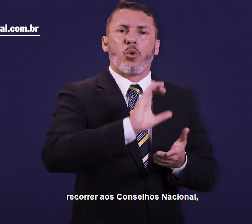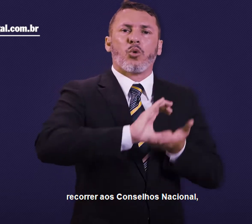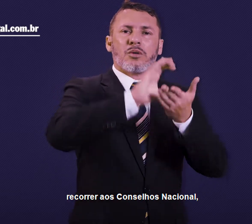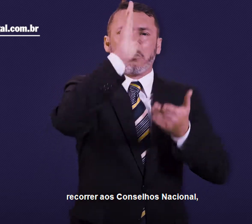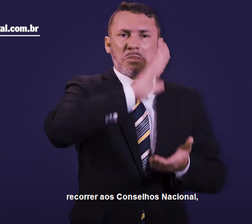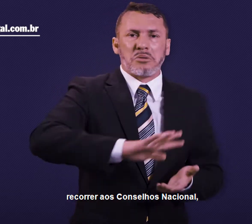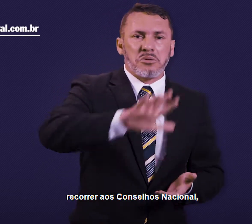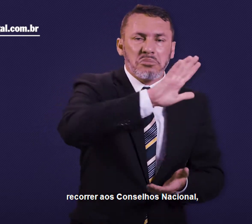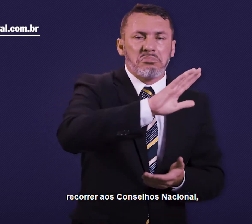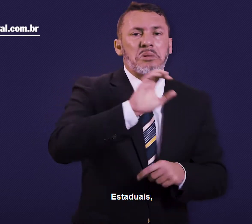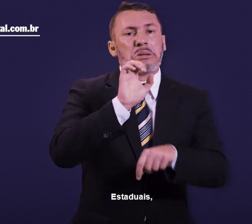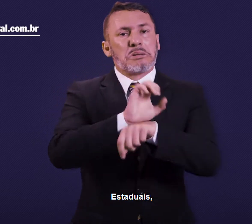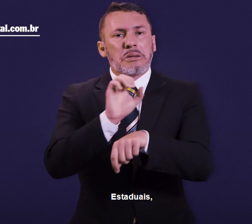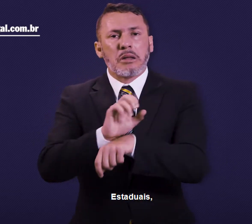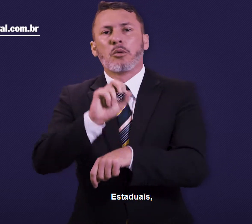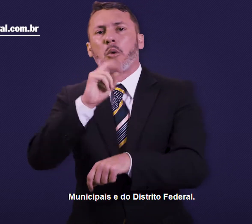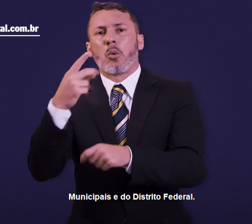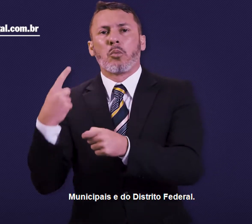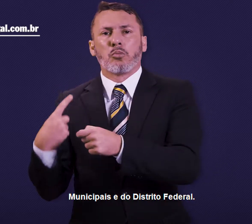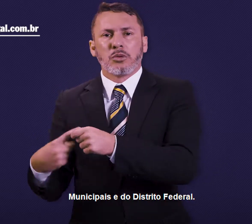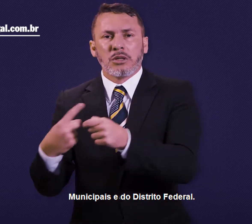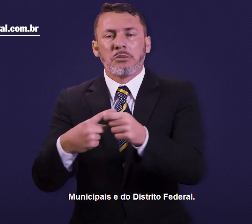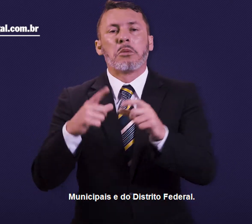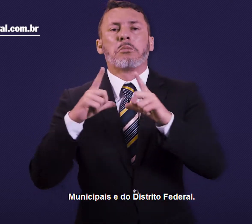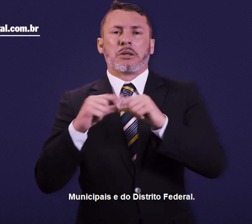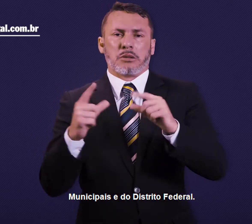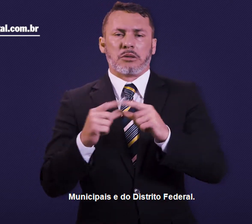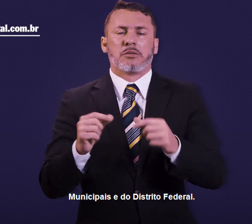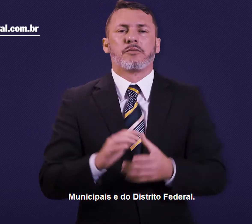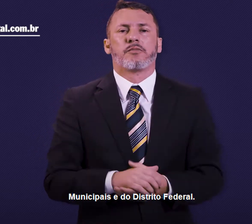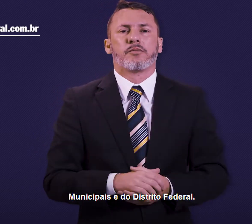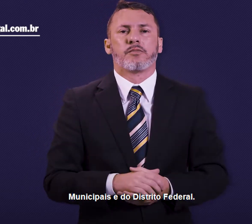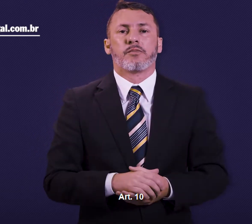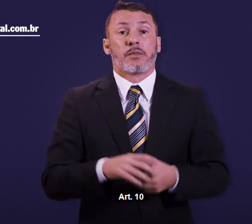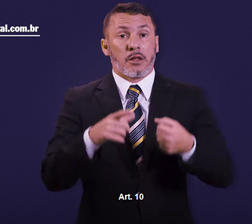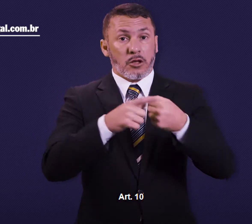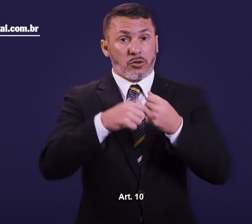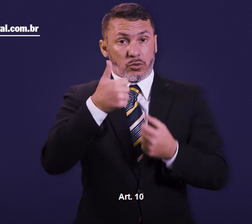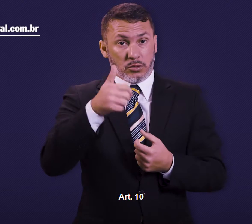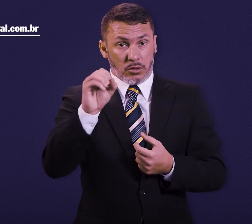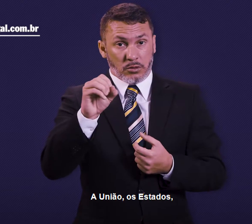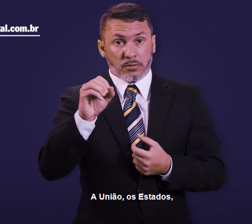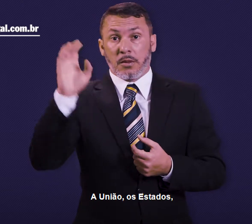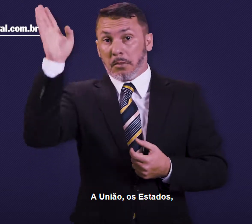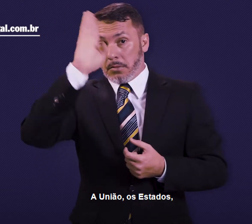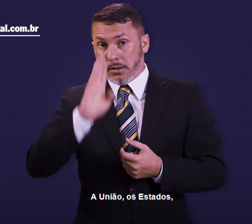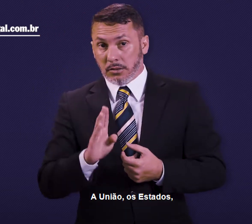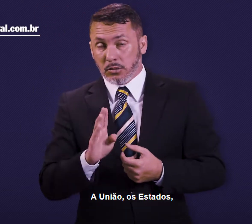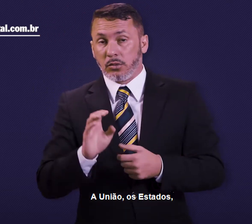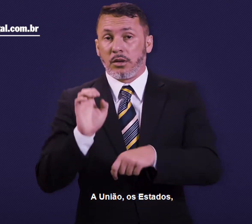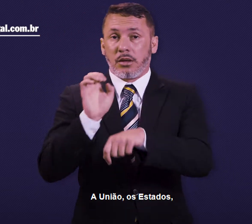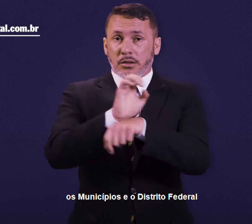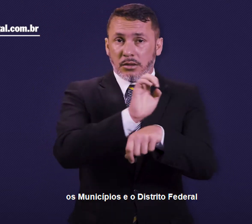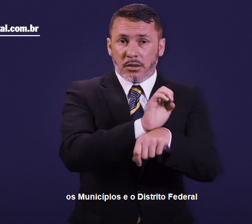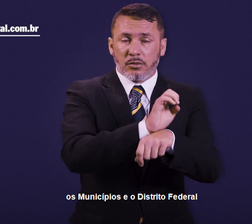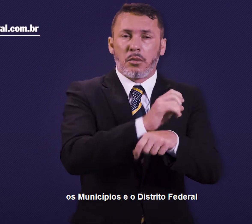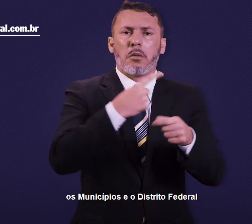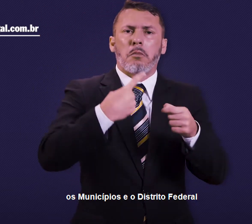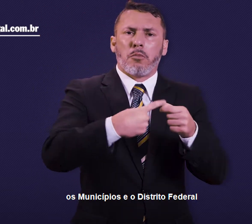Conselhos Nacional, Estaduais, Municipais e do Distrito Federal. Artigo 10. A União, os Estados, os municípios e